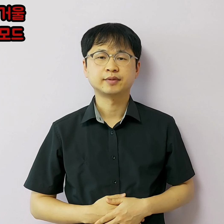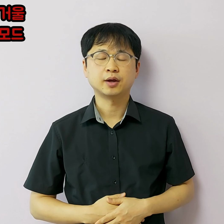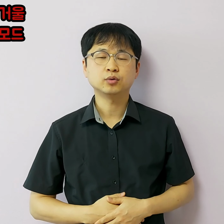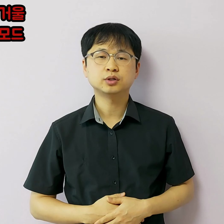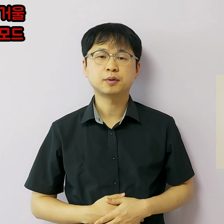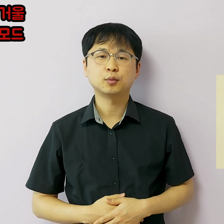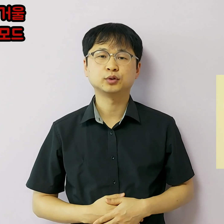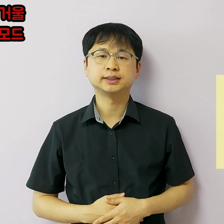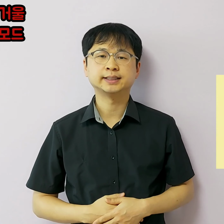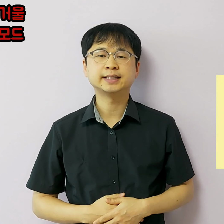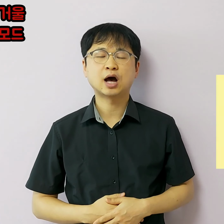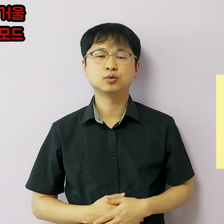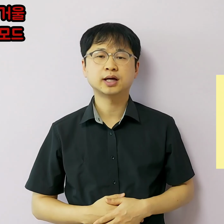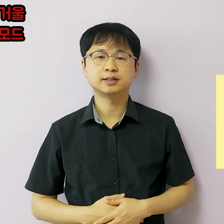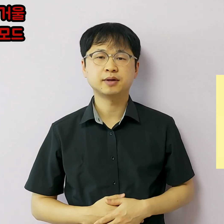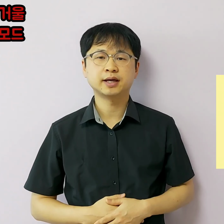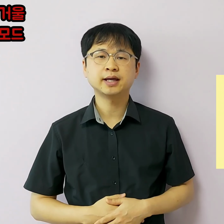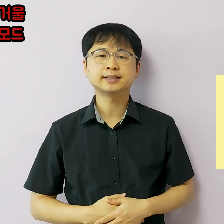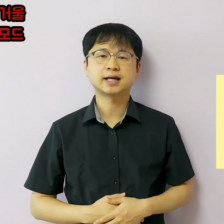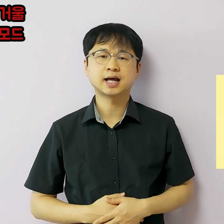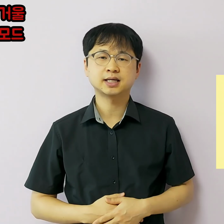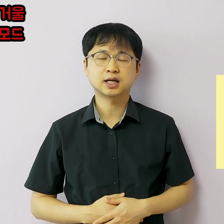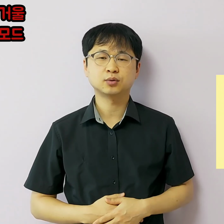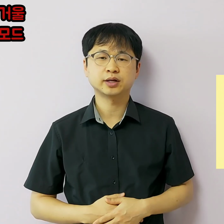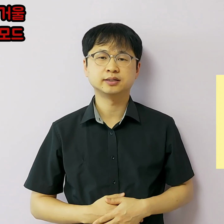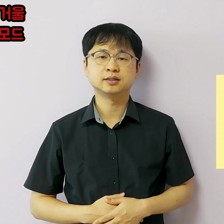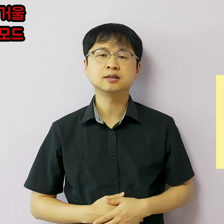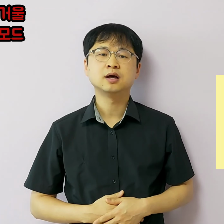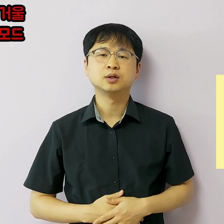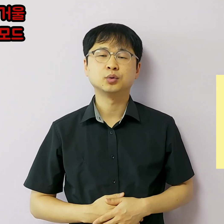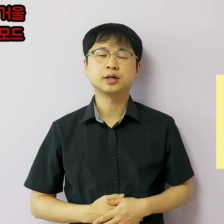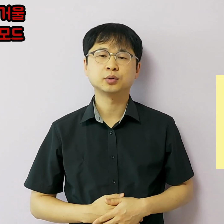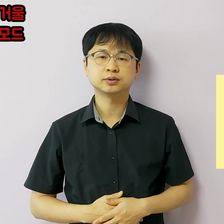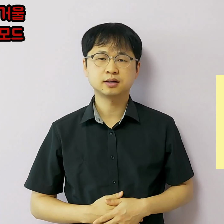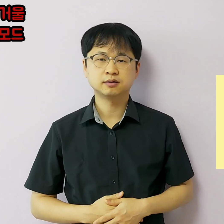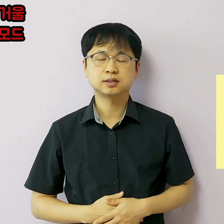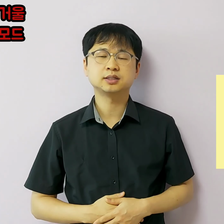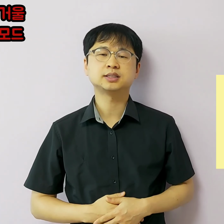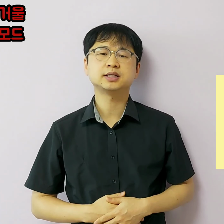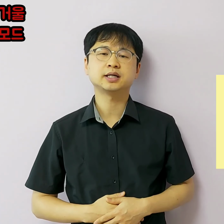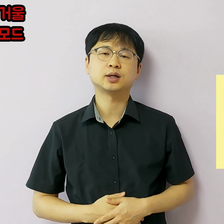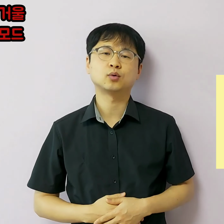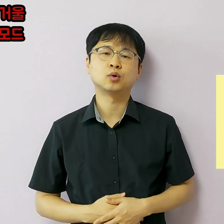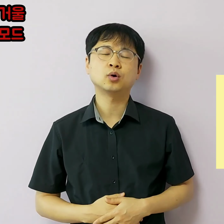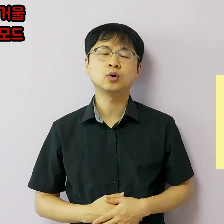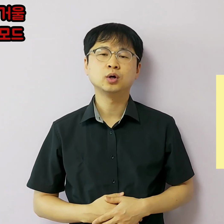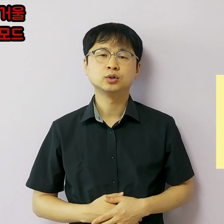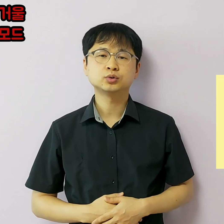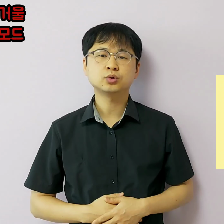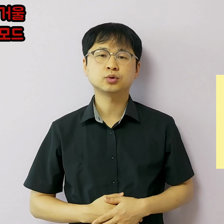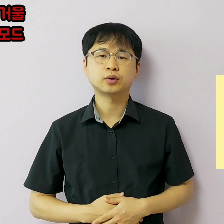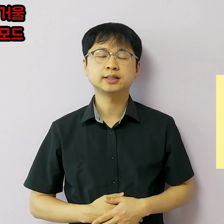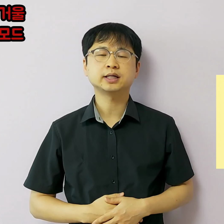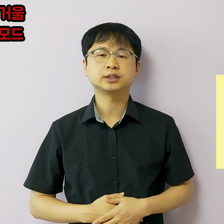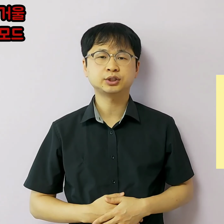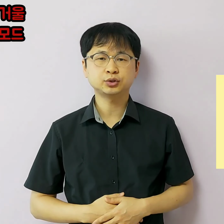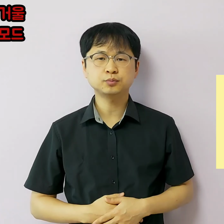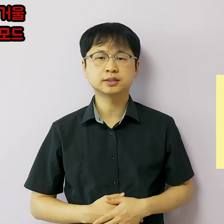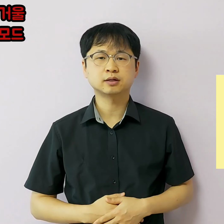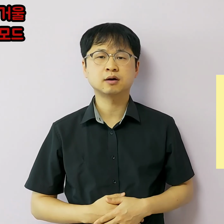네, 오늘 배워보신 나훈아님의 사랑이란 노래는 노래도 천천히 진행이 되고 수어도 굉장히